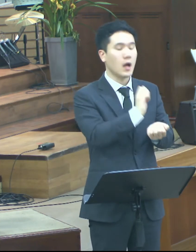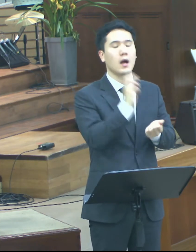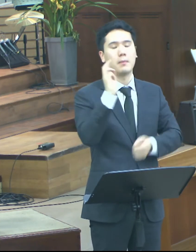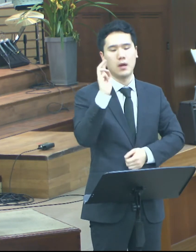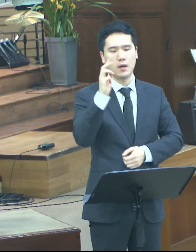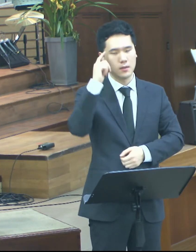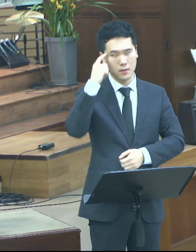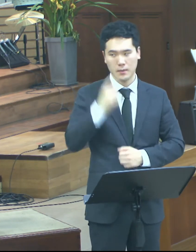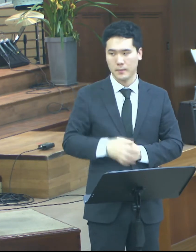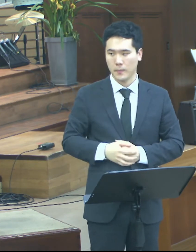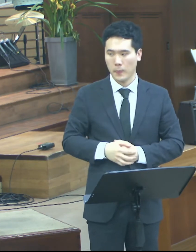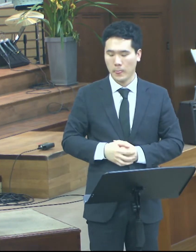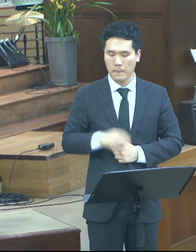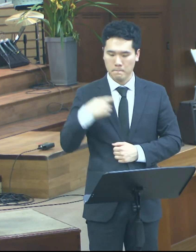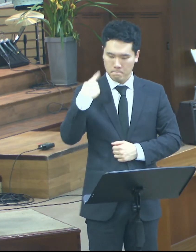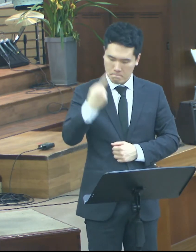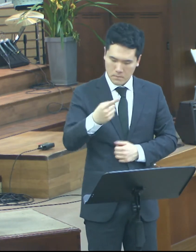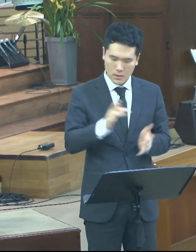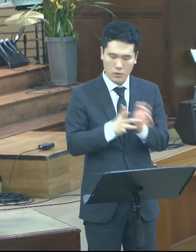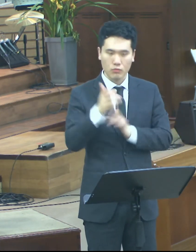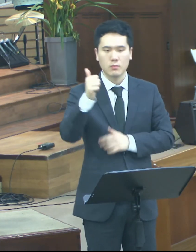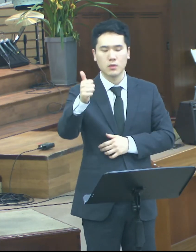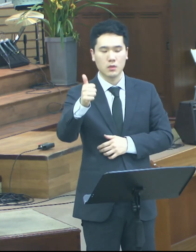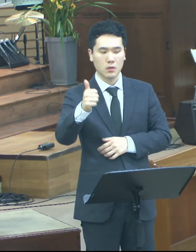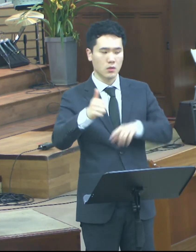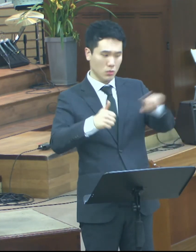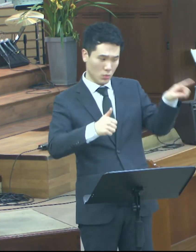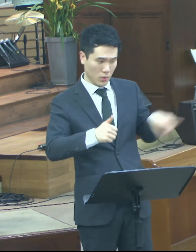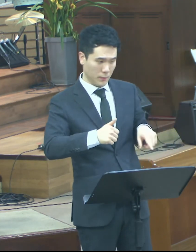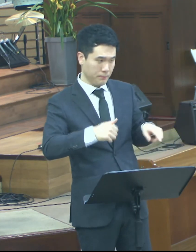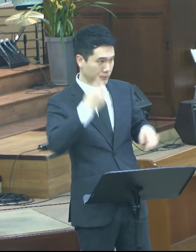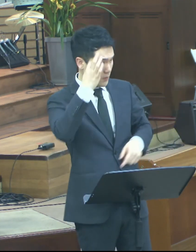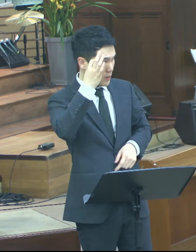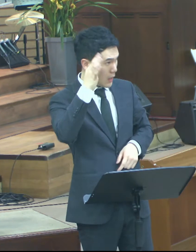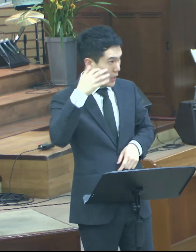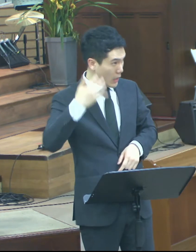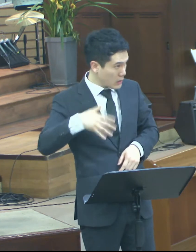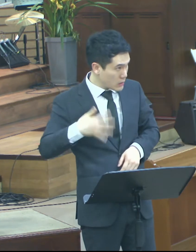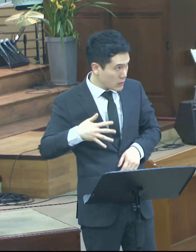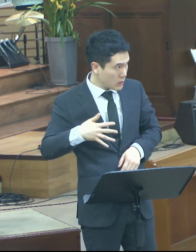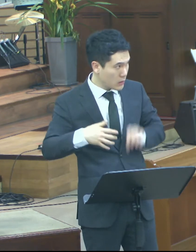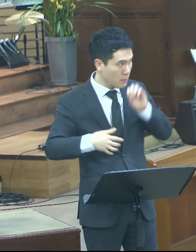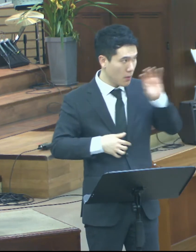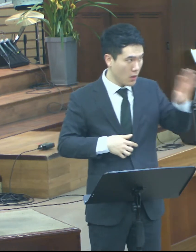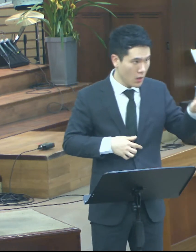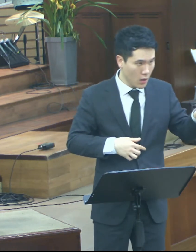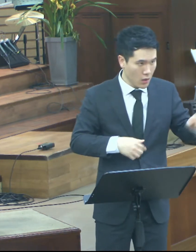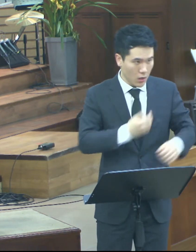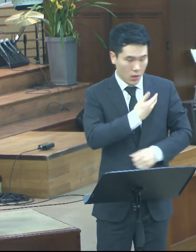다음에 예수님이 아직도 깨닫지 못하느냐 그랬어요. 아직도 깨닫지 못하느냐. 제자들이 깨닫지 못했어요.